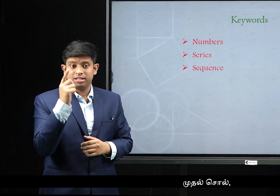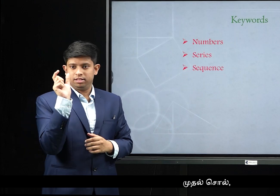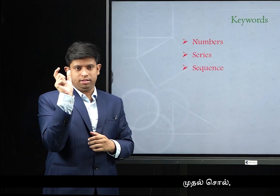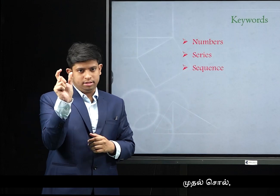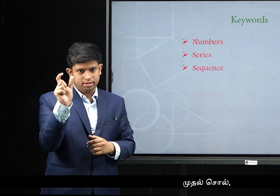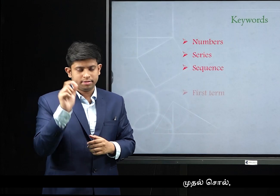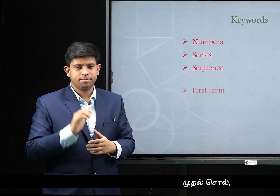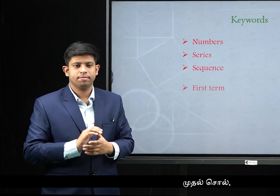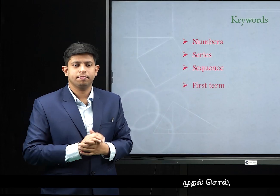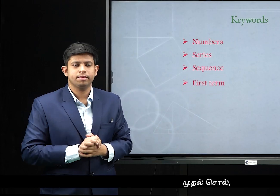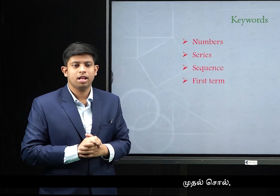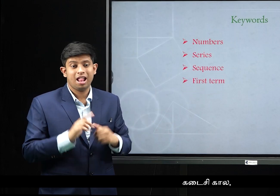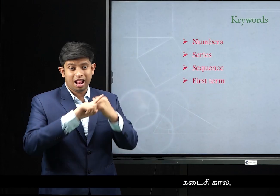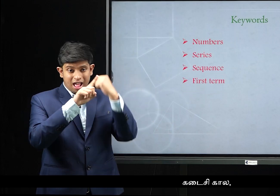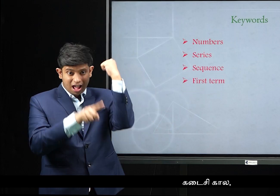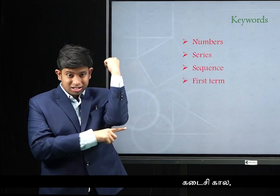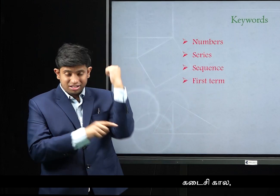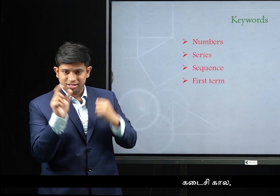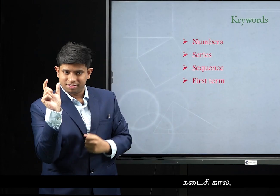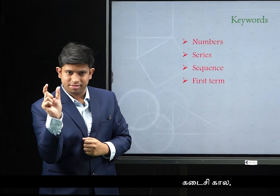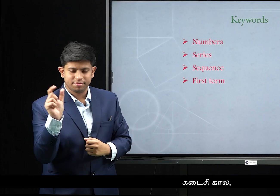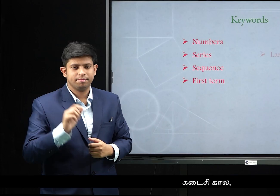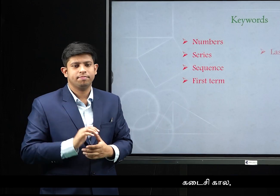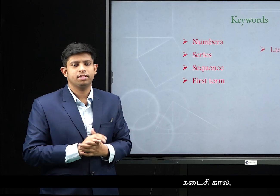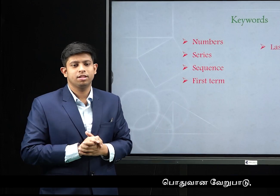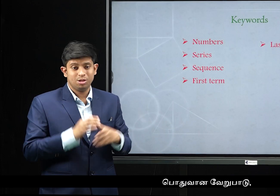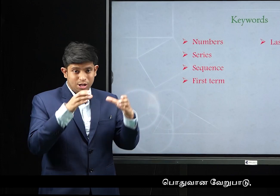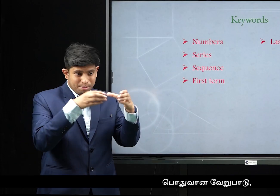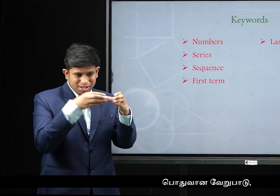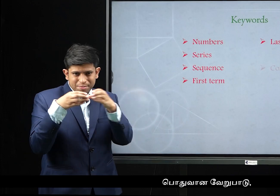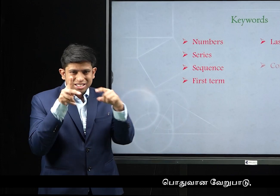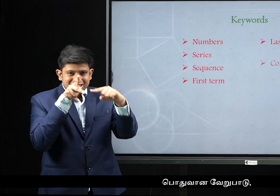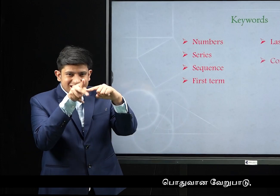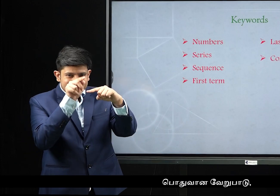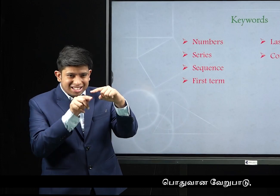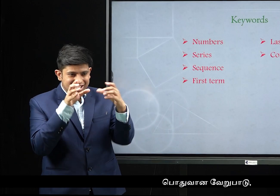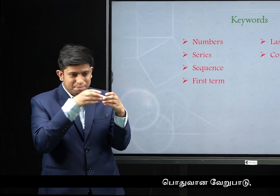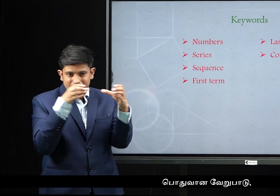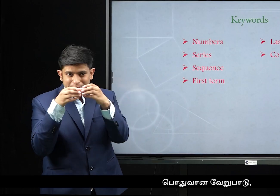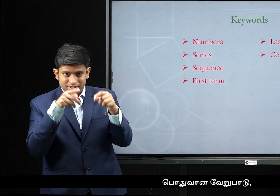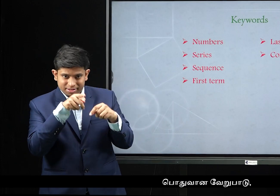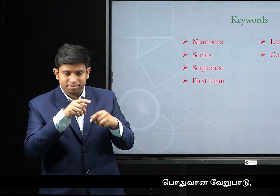முதல் சொல், கடைசி கால, பொதுவான வேறுபாடு,